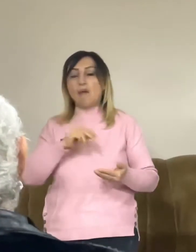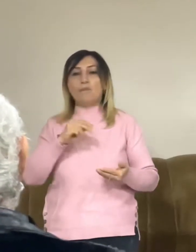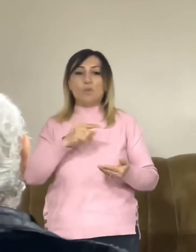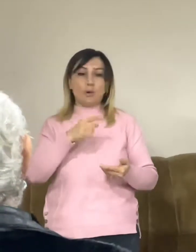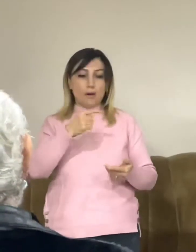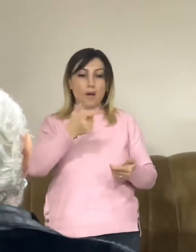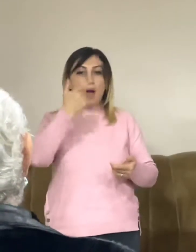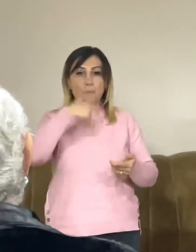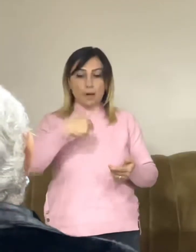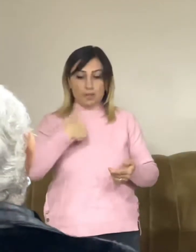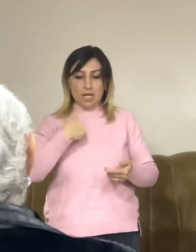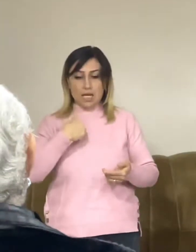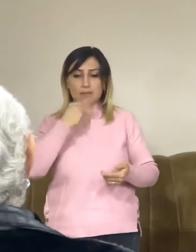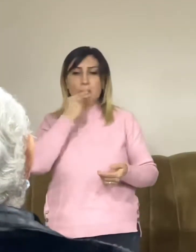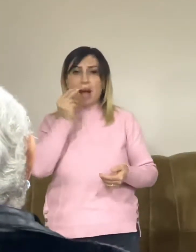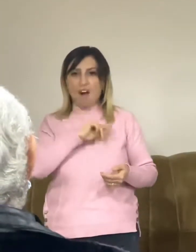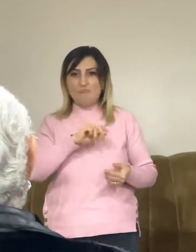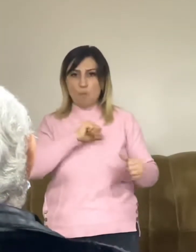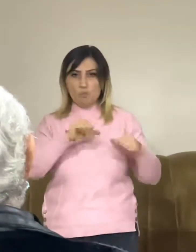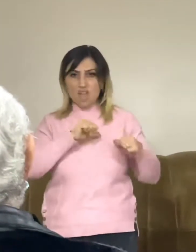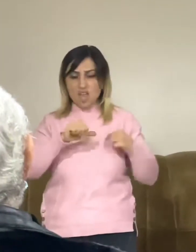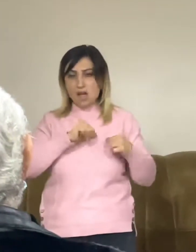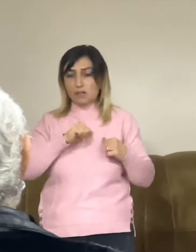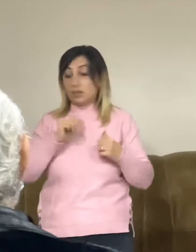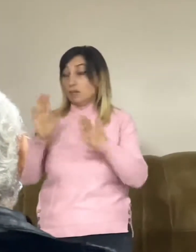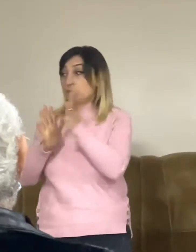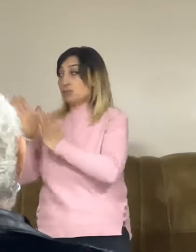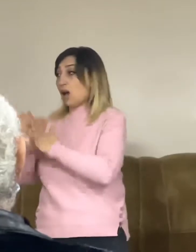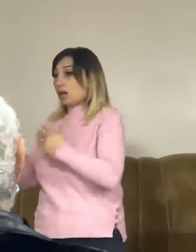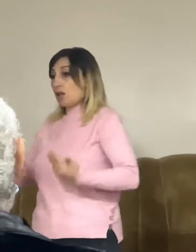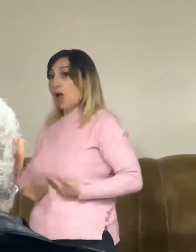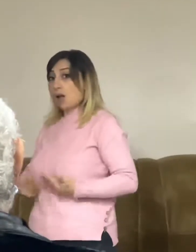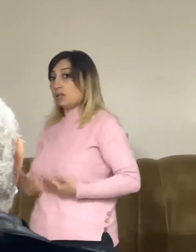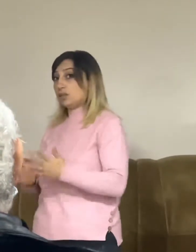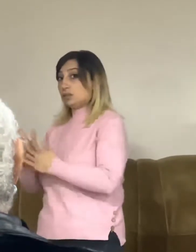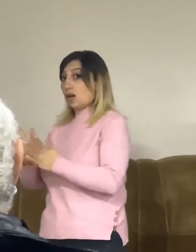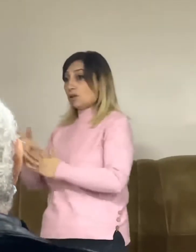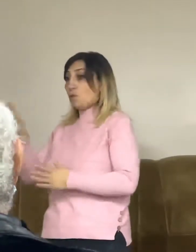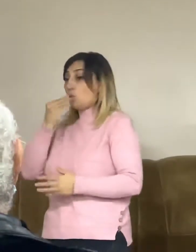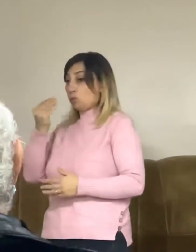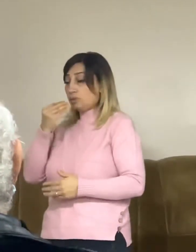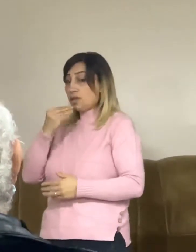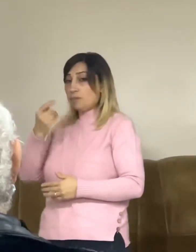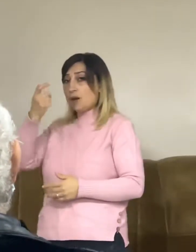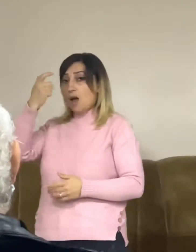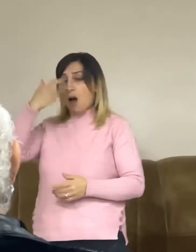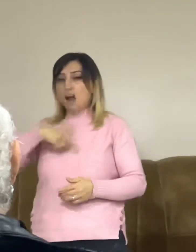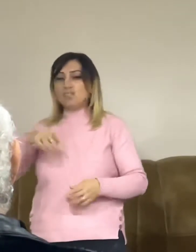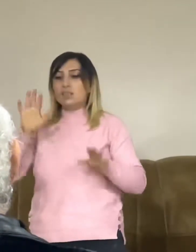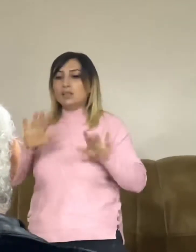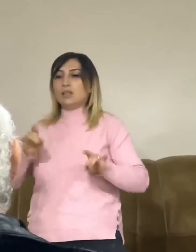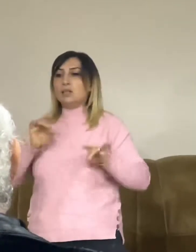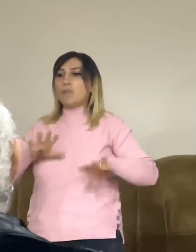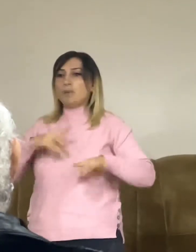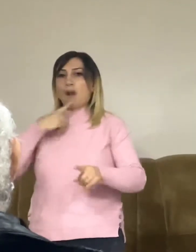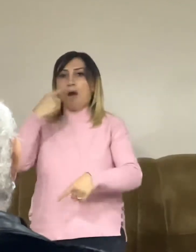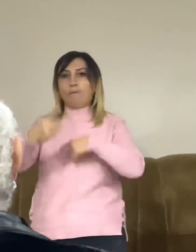օգտվել են, մեղավոր վիճակով օգտվեին նաև կենաց ծառից, մեղավոր վիճակով կմնային